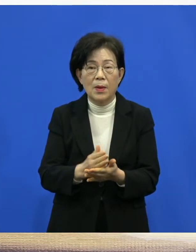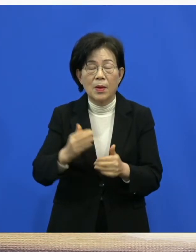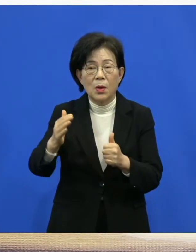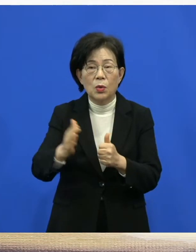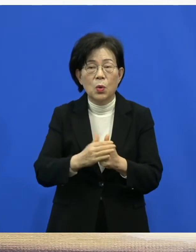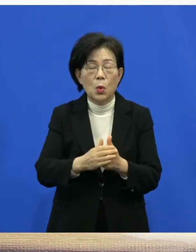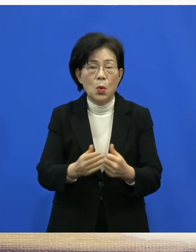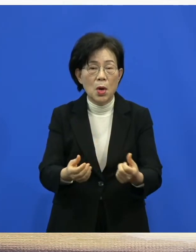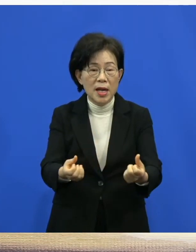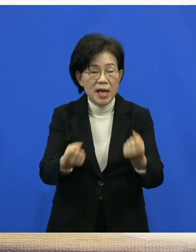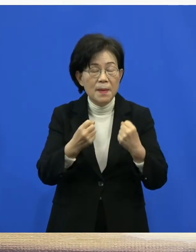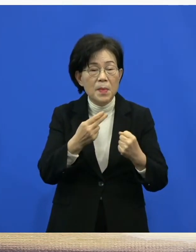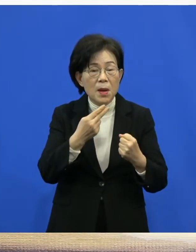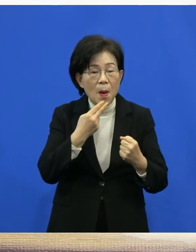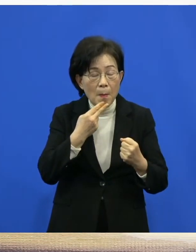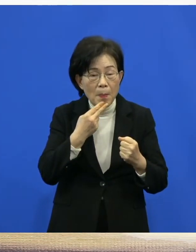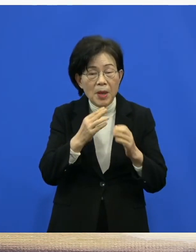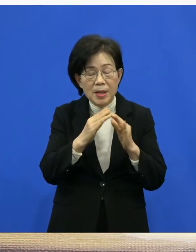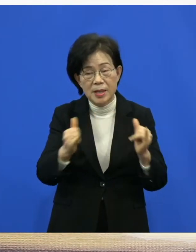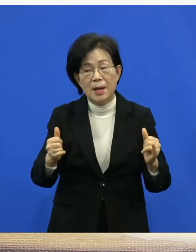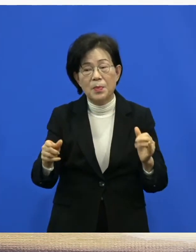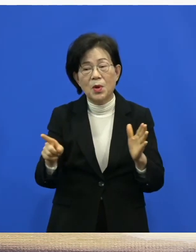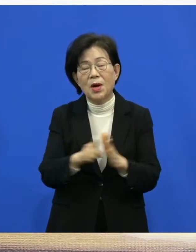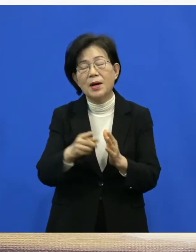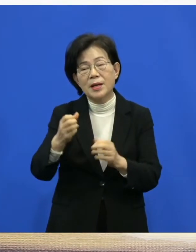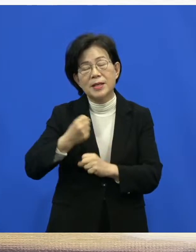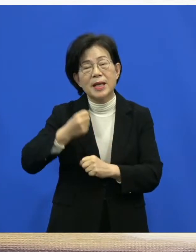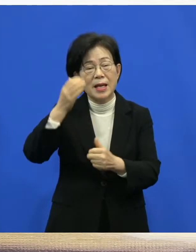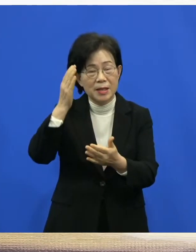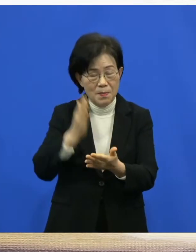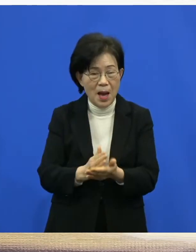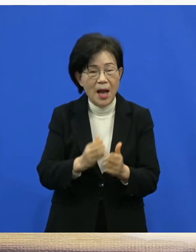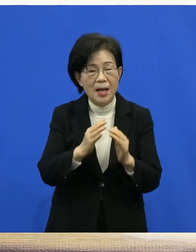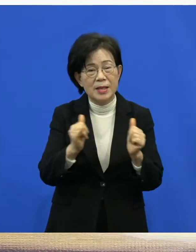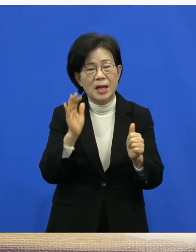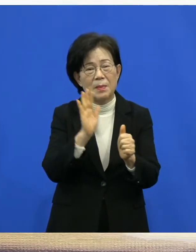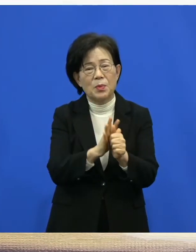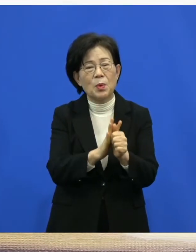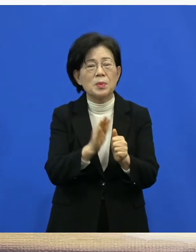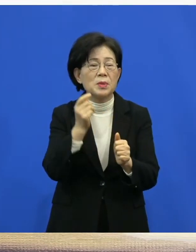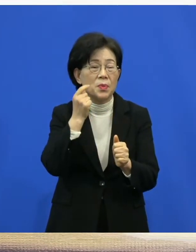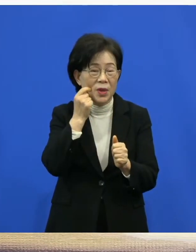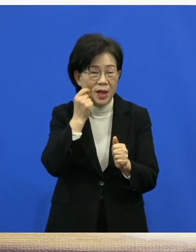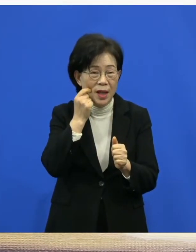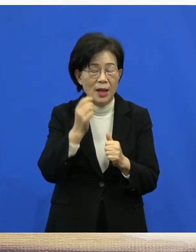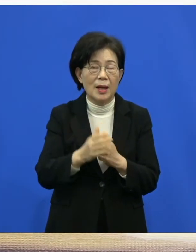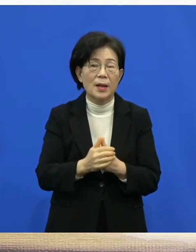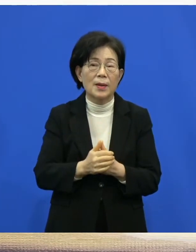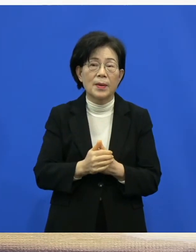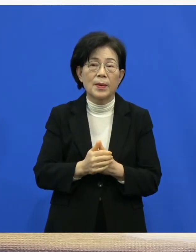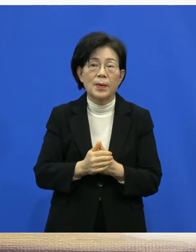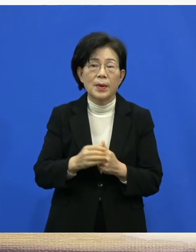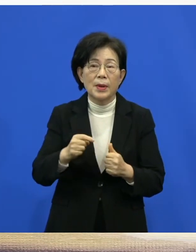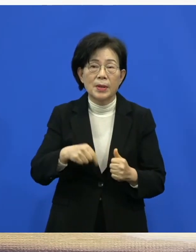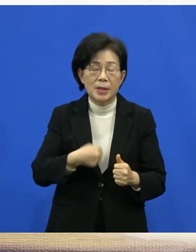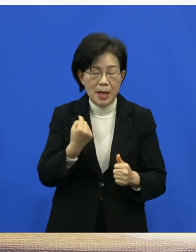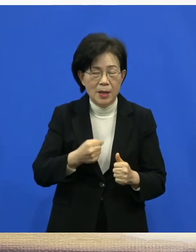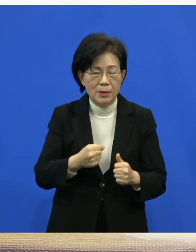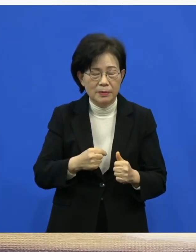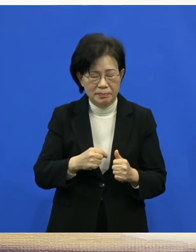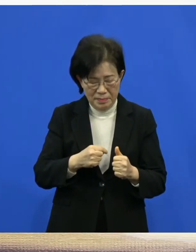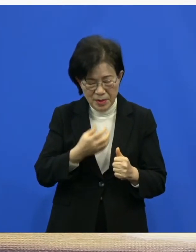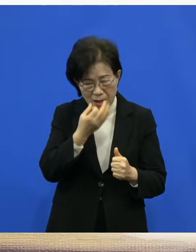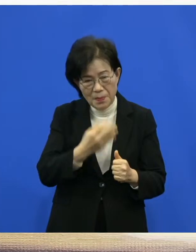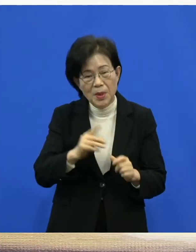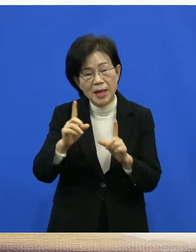도울 힘이 없는 인생도 의지하지 말지. 여러분 인생이 무슨 도울 힘이 있어요. 자기도 살기 힘든데 자기도 겨우 사는데